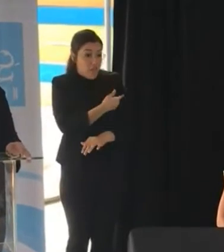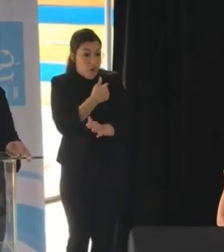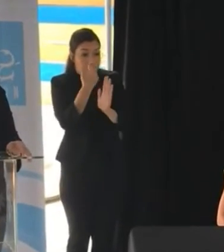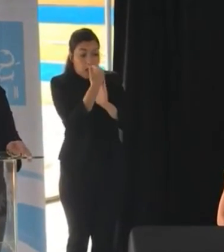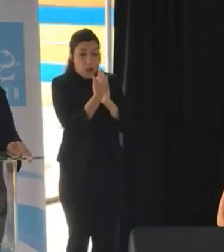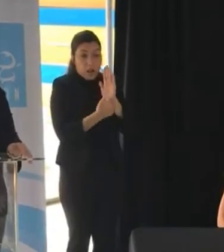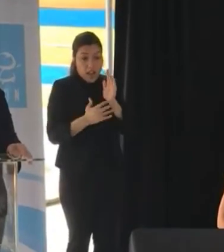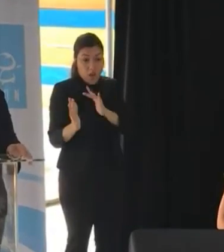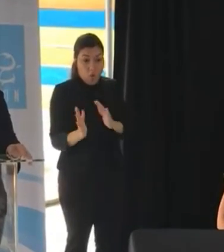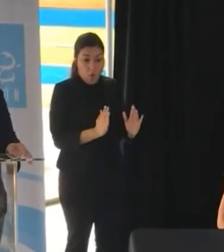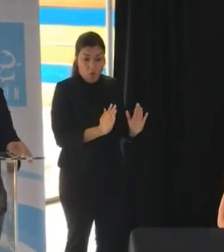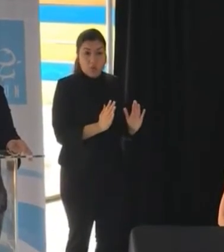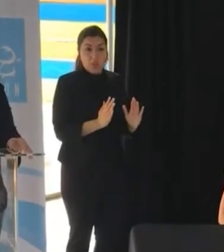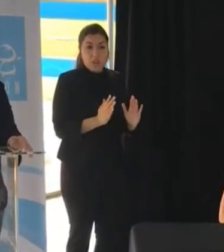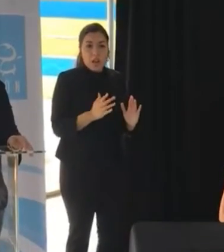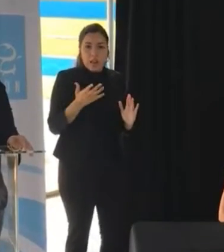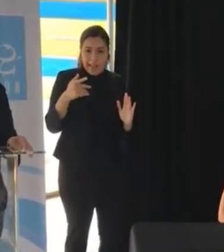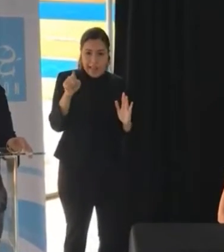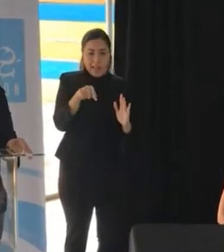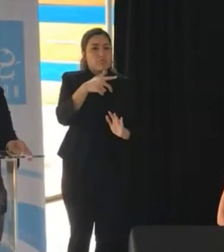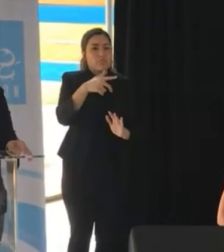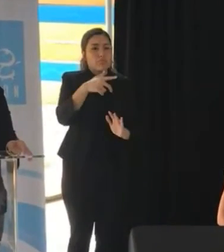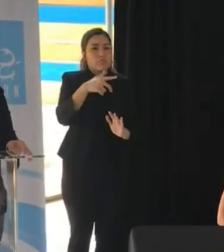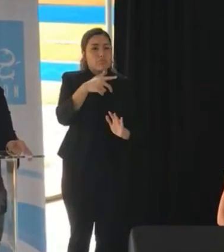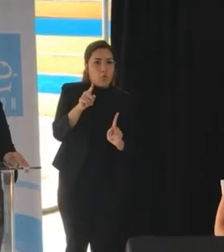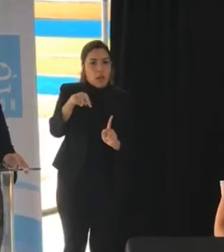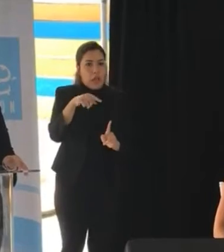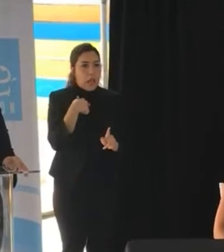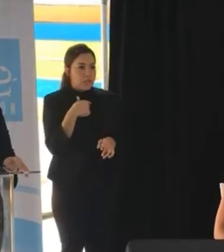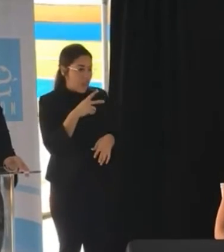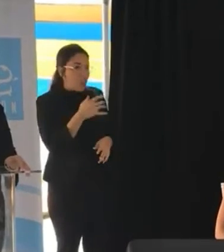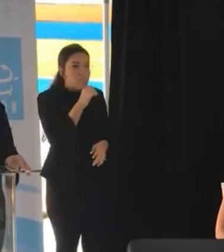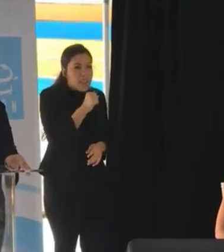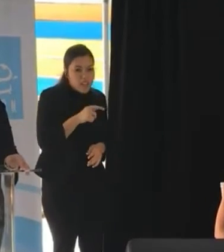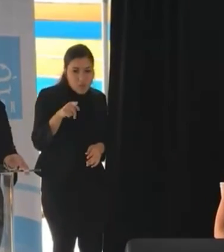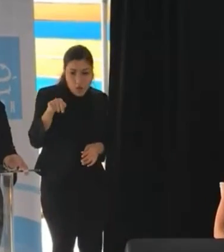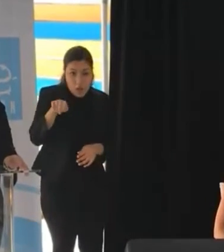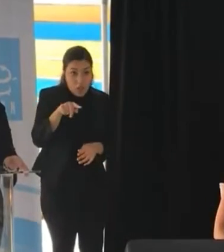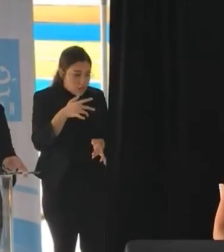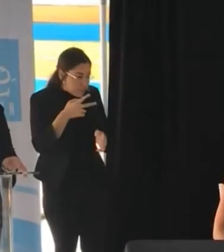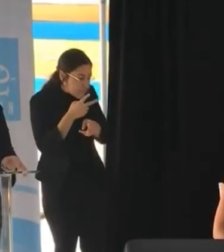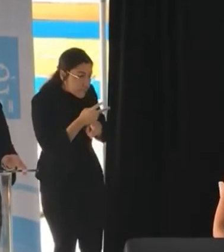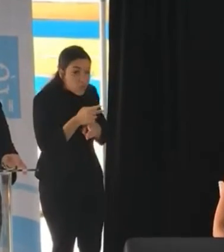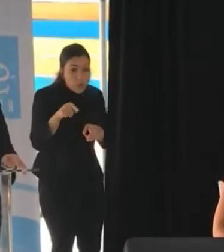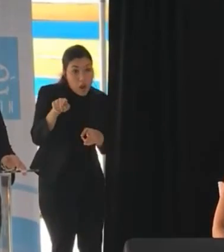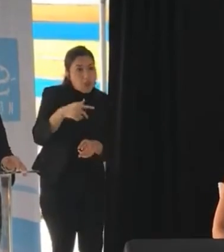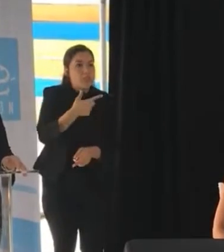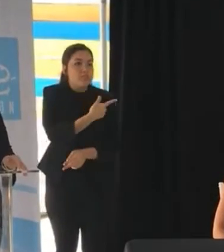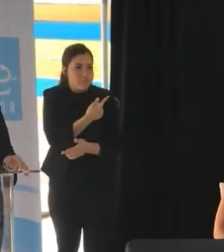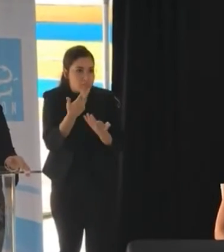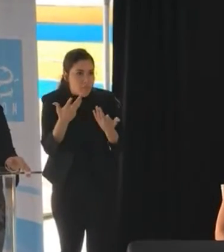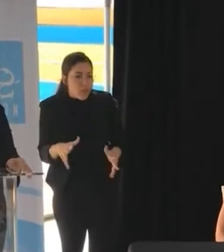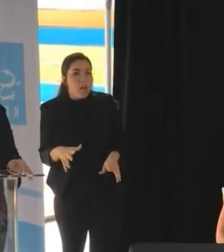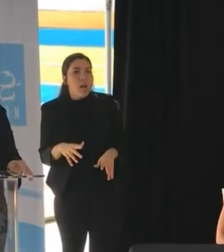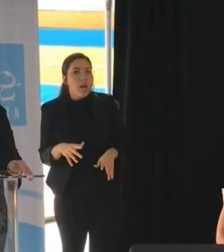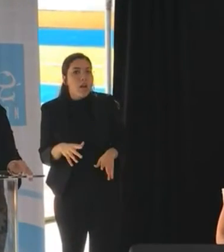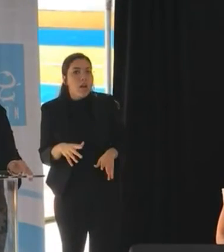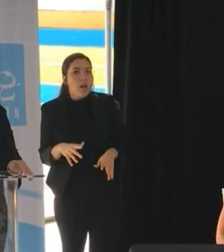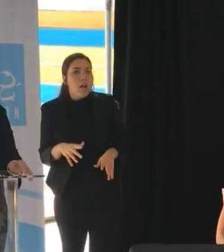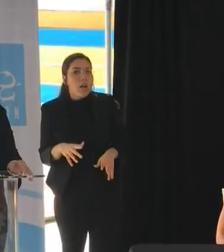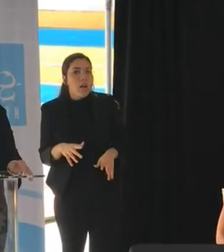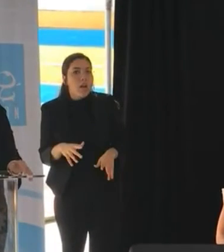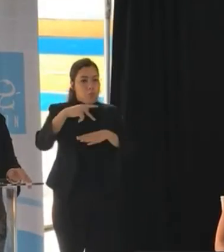cuidado prolongado, ya sea instituciones de paz. Nos hemos movido por todo Puerto Rico y